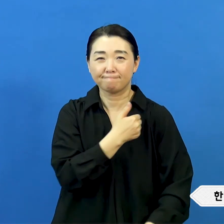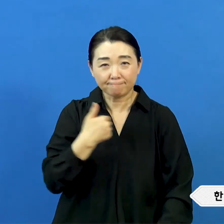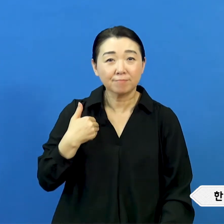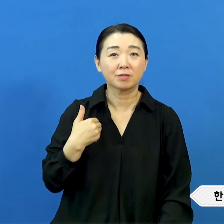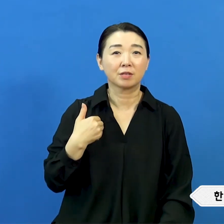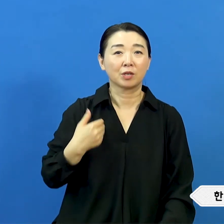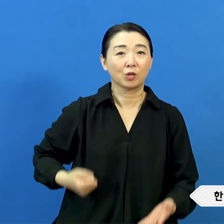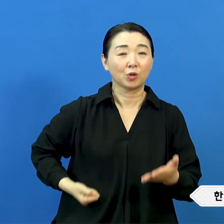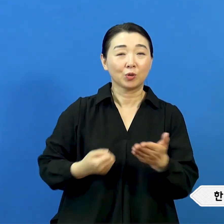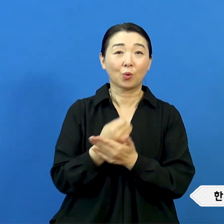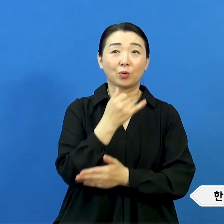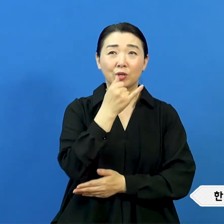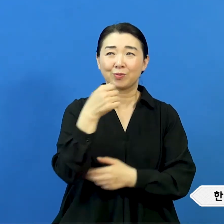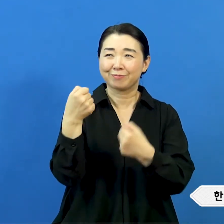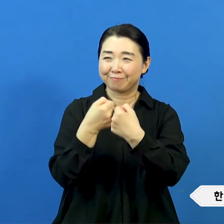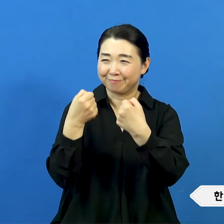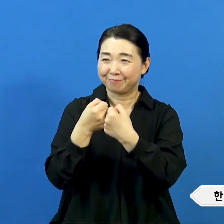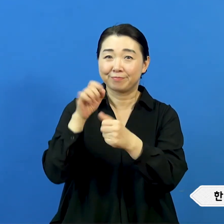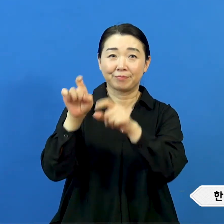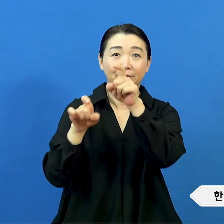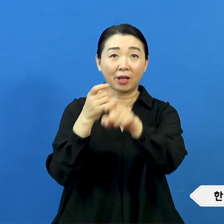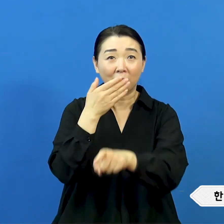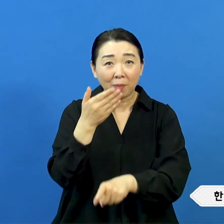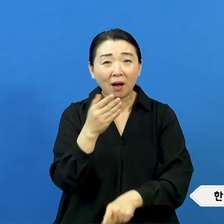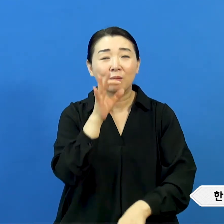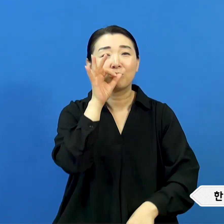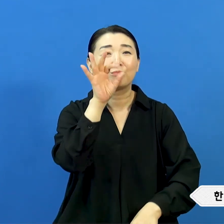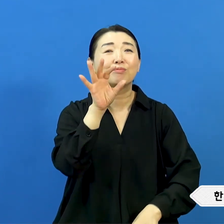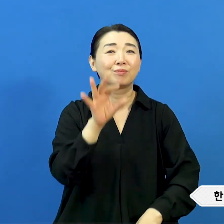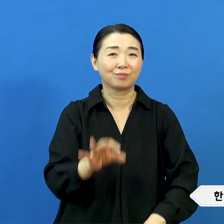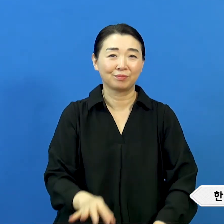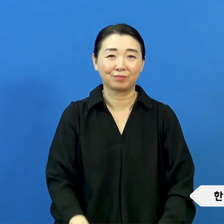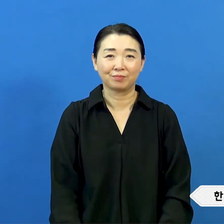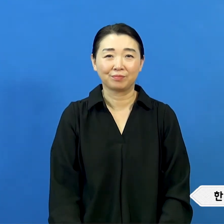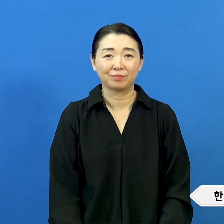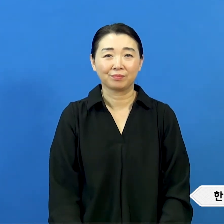용기를 가지고 싸우며 나아갈 수가 있겠습니까? 안 되는 거죠.